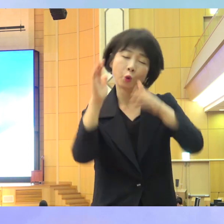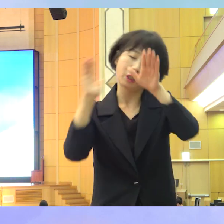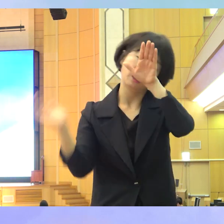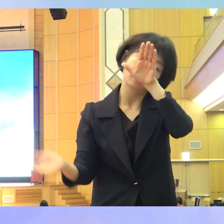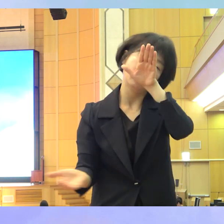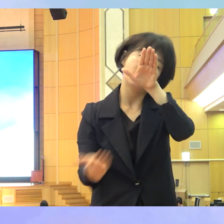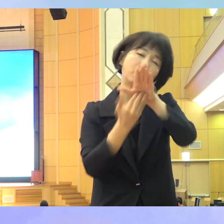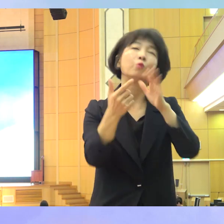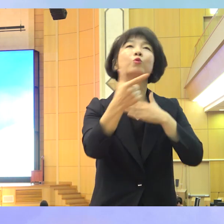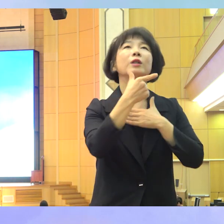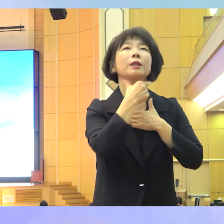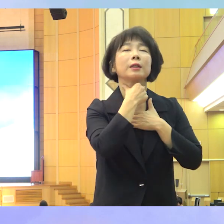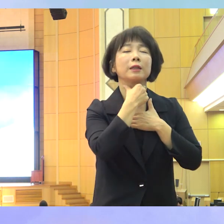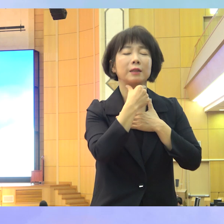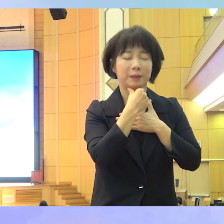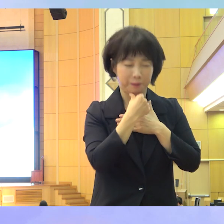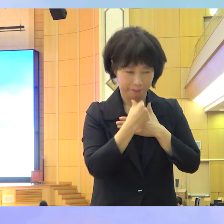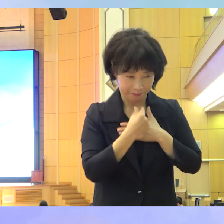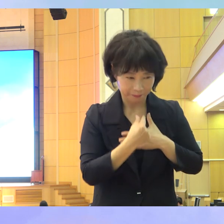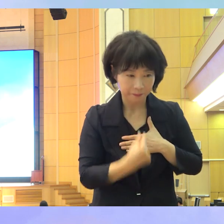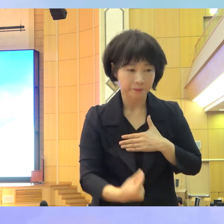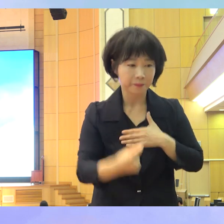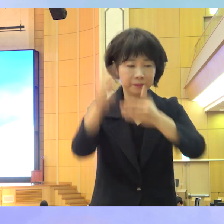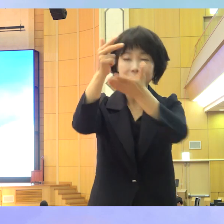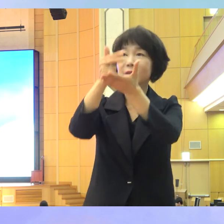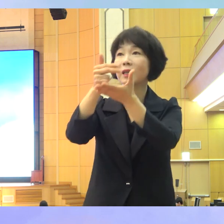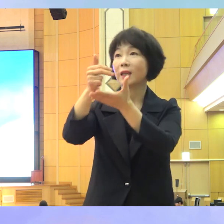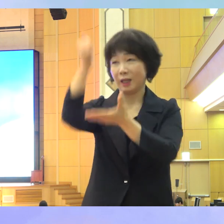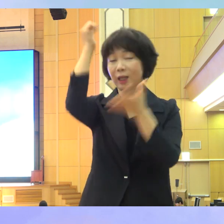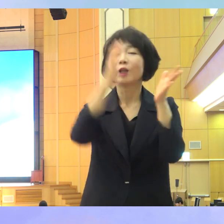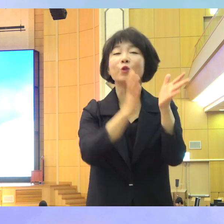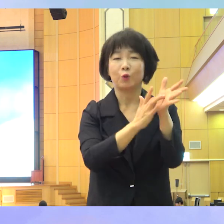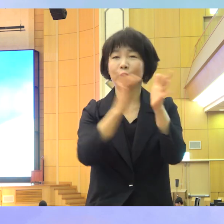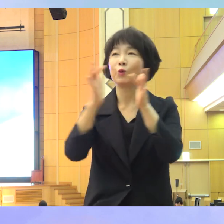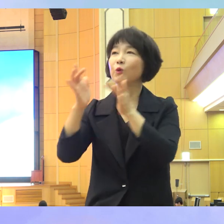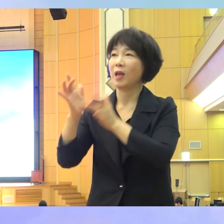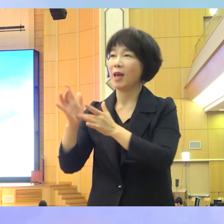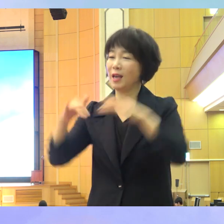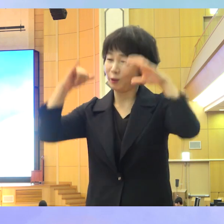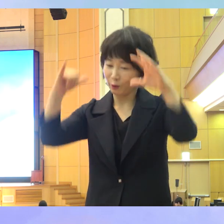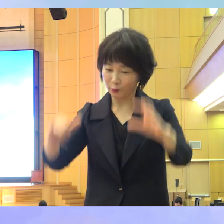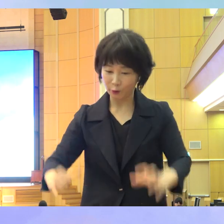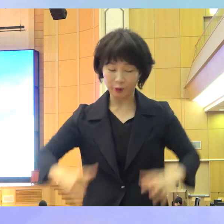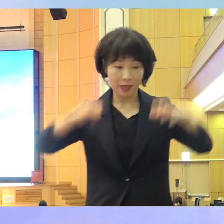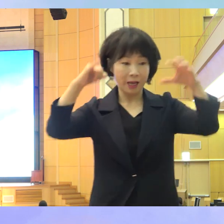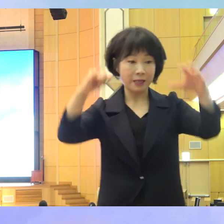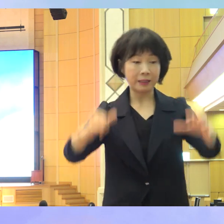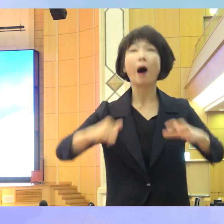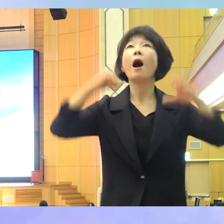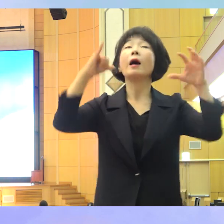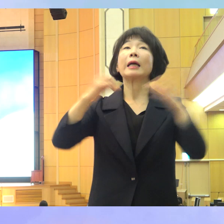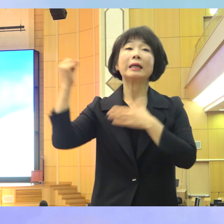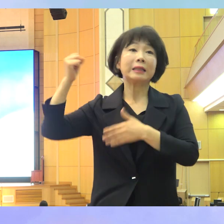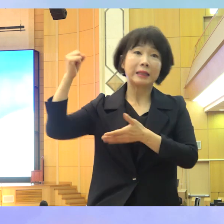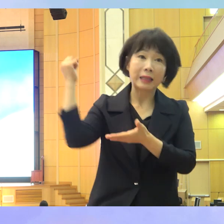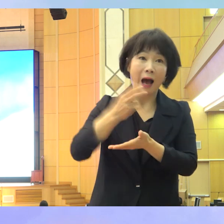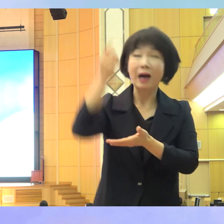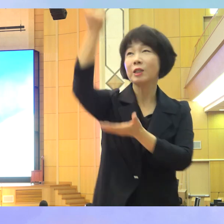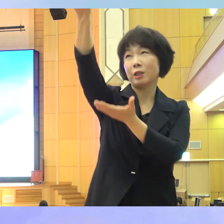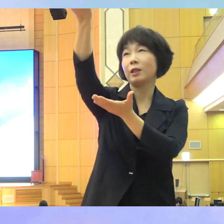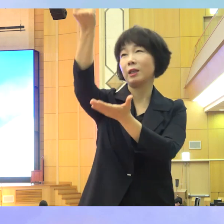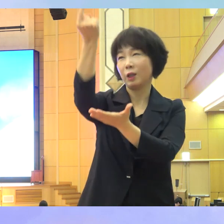나도 주 예수 세상에 다시 오신 주 예수